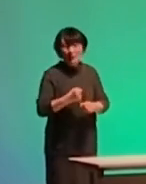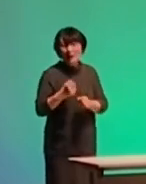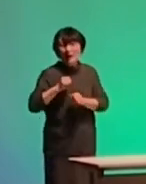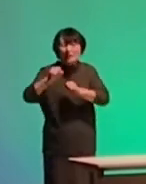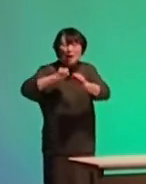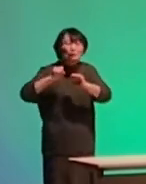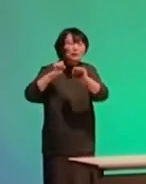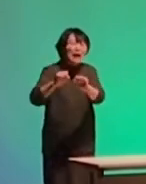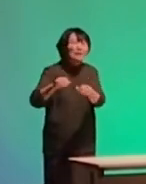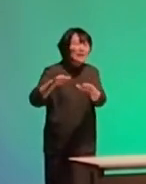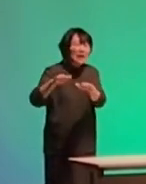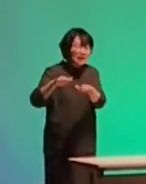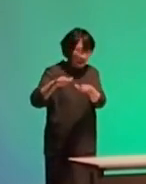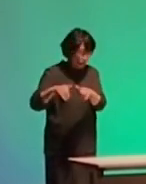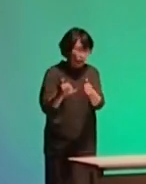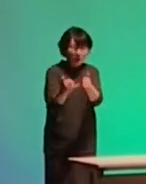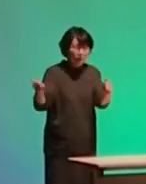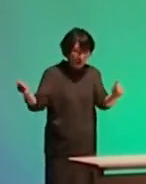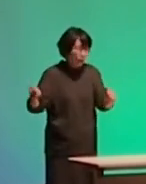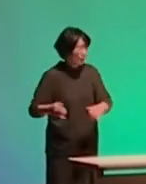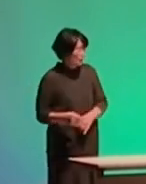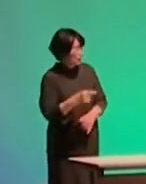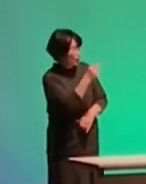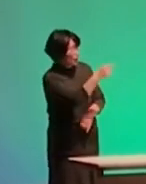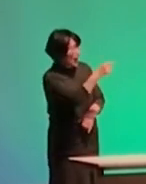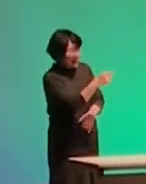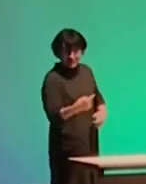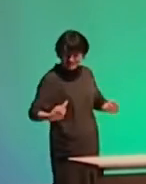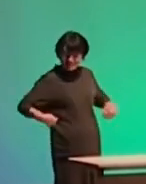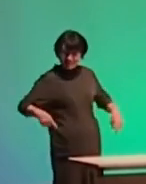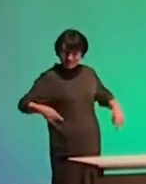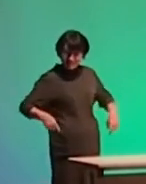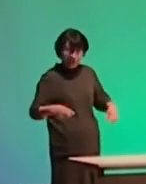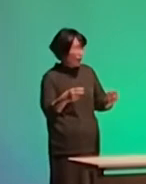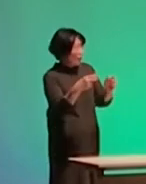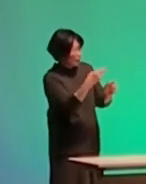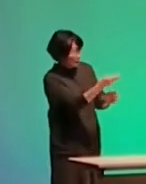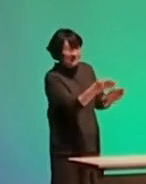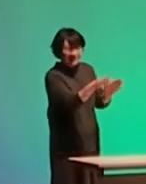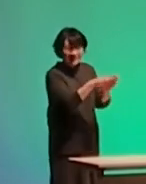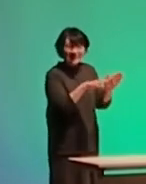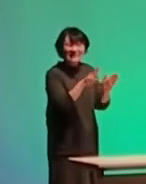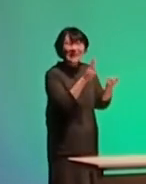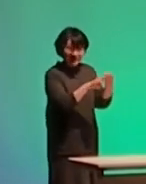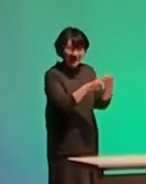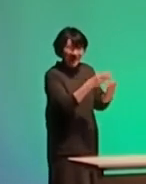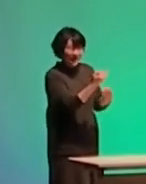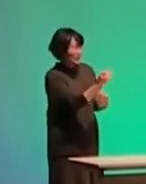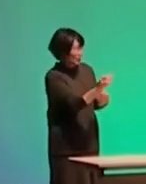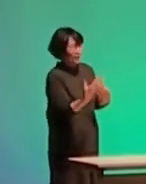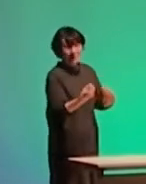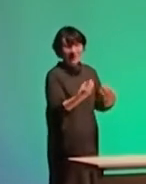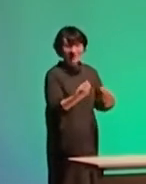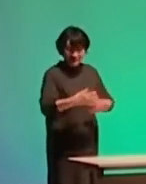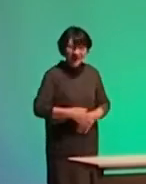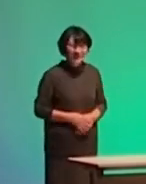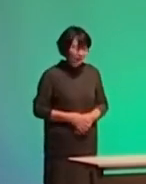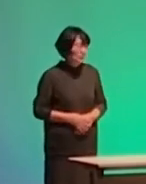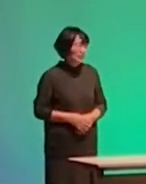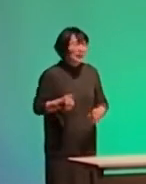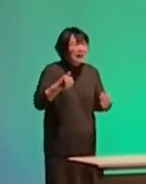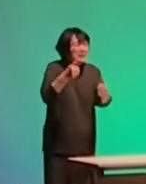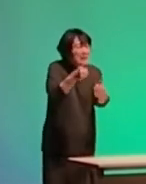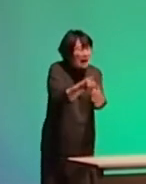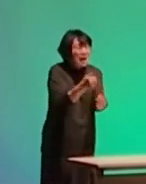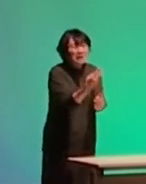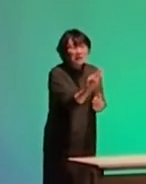レンジ度の皆さん、今日で言うとまさにその岸田裕美ちゃんのような方ですね。ということで、そのチャレンジ度っていう女性やチャレン